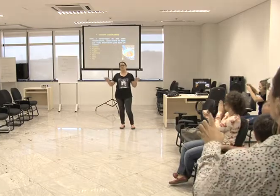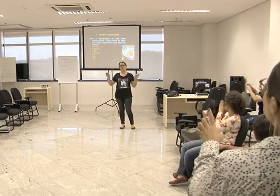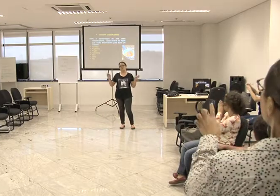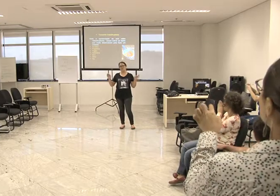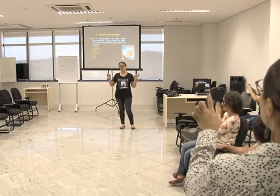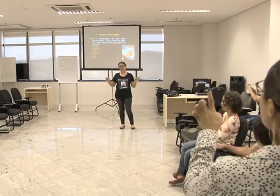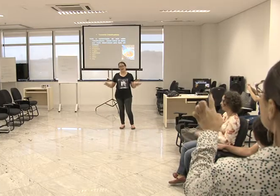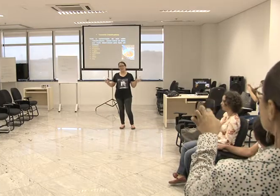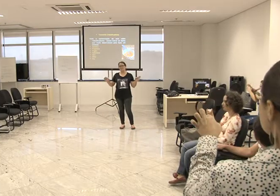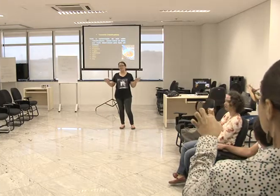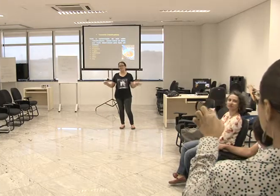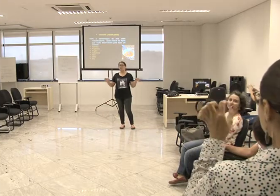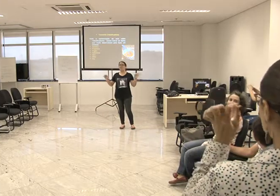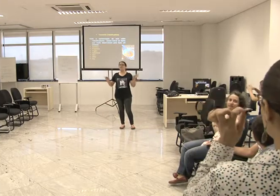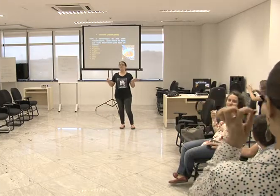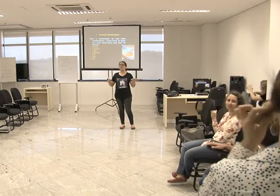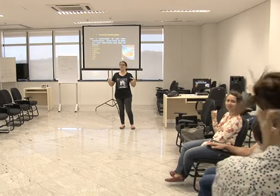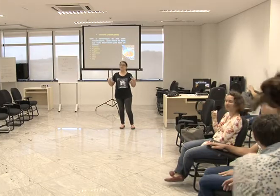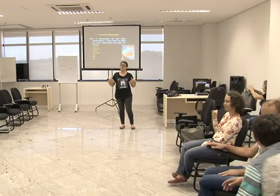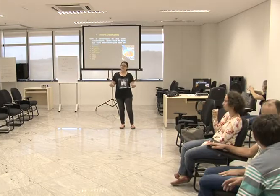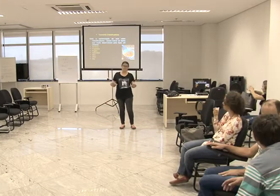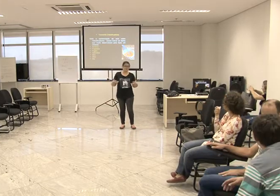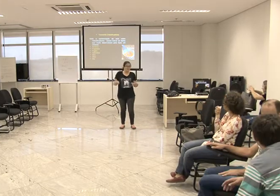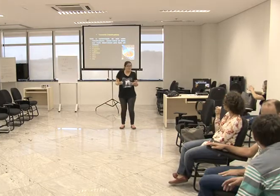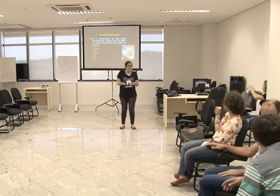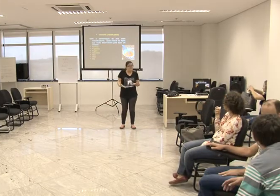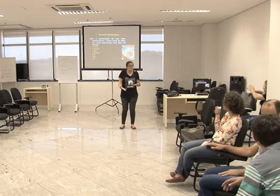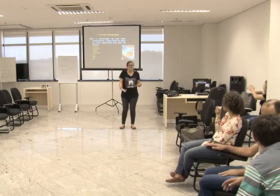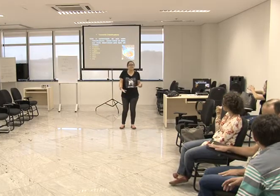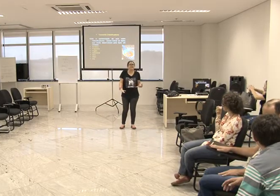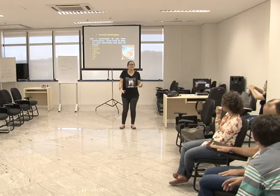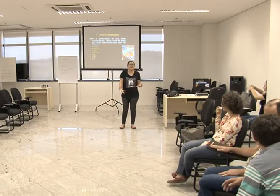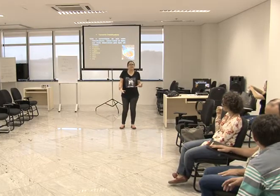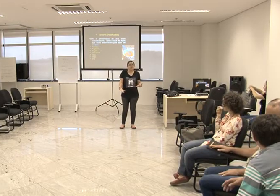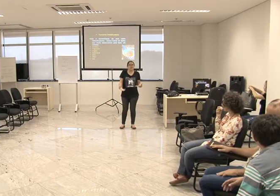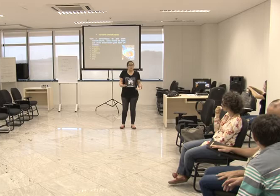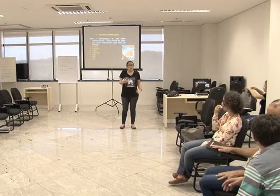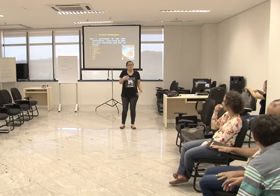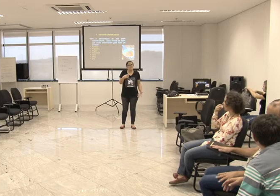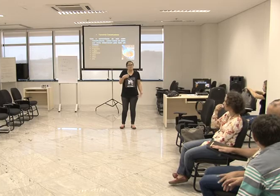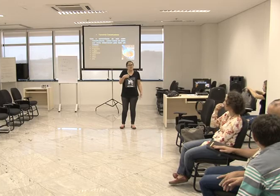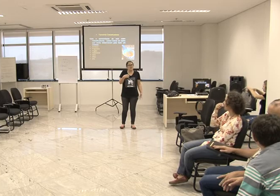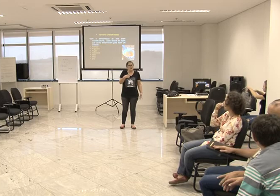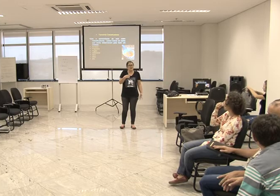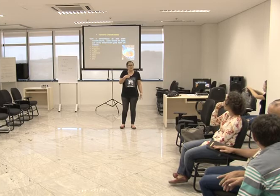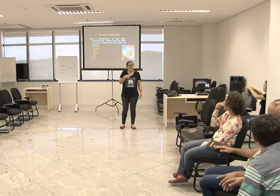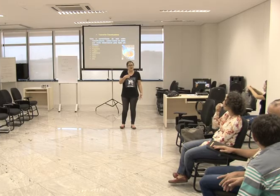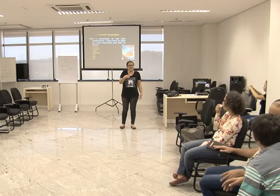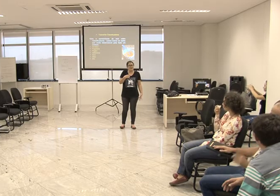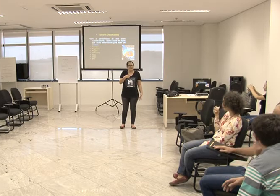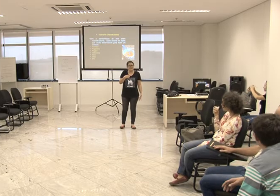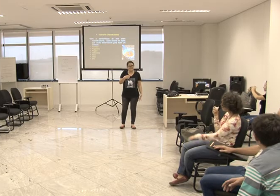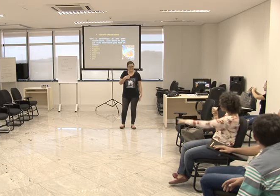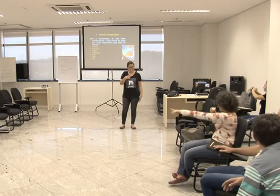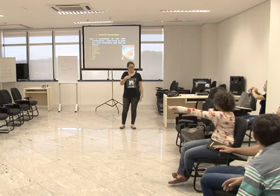seus locais de trabalho, porque você causa inveja, você não sabe como é que a pessoa vai sair daqui. Qual o tipo de rancor que ela guarda? Olha o seu